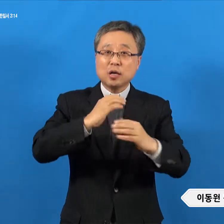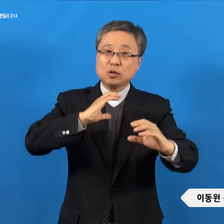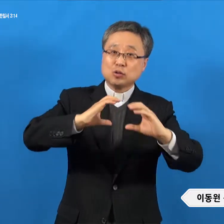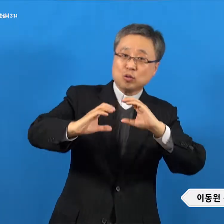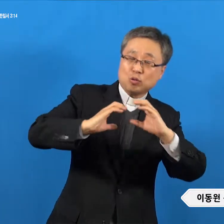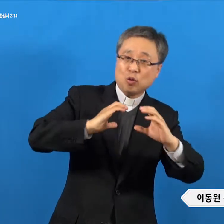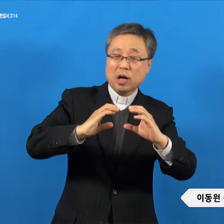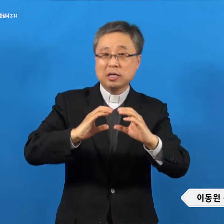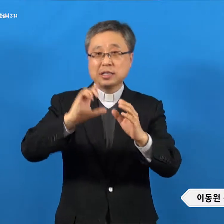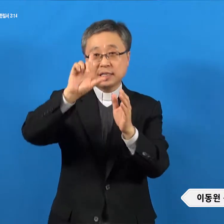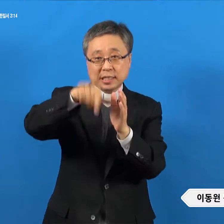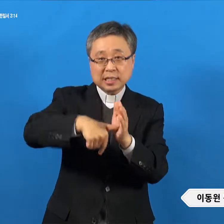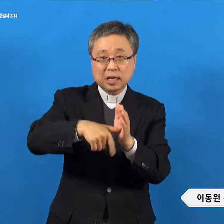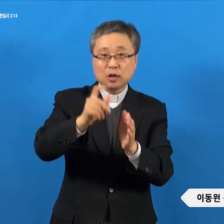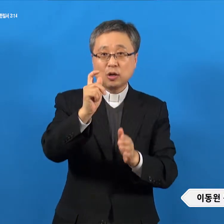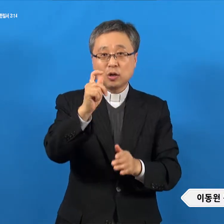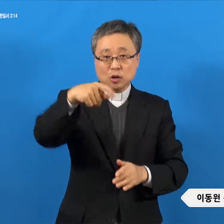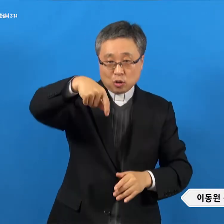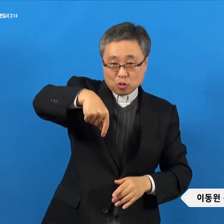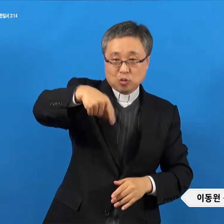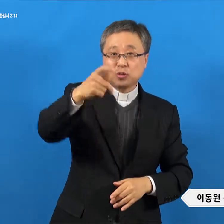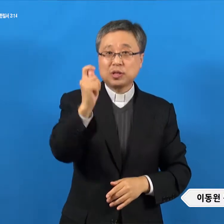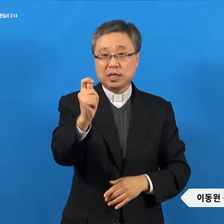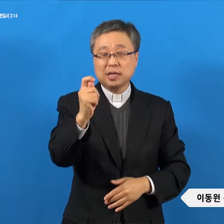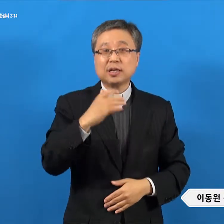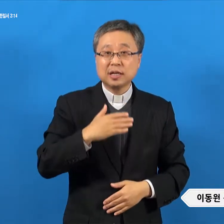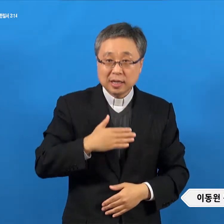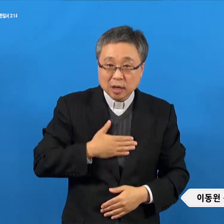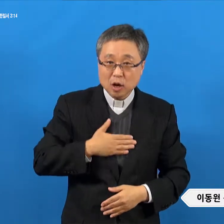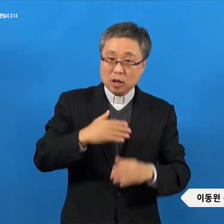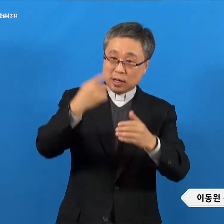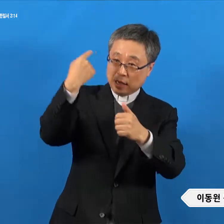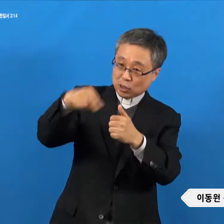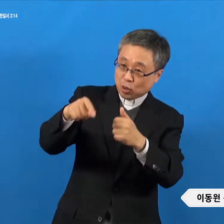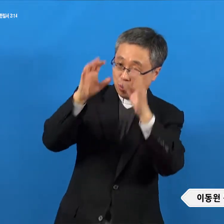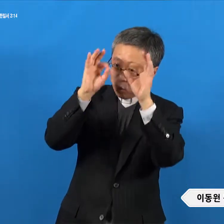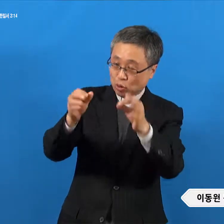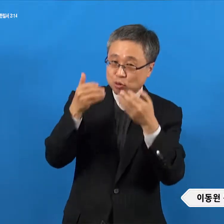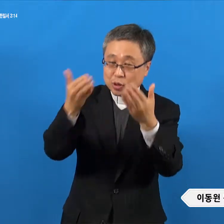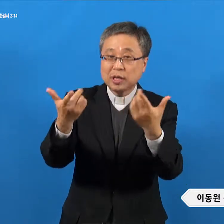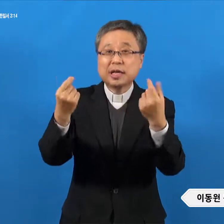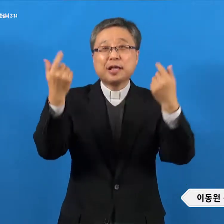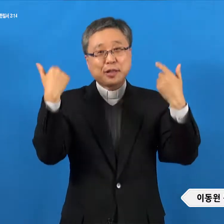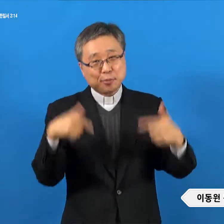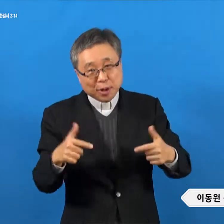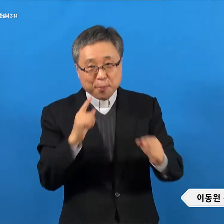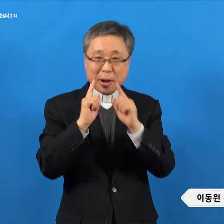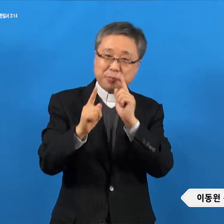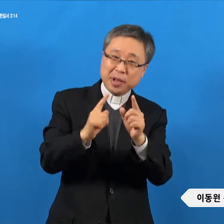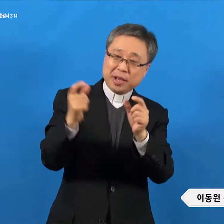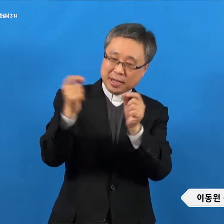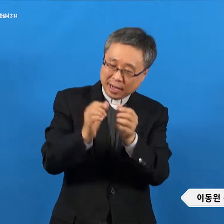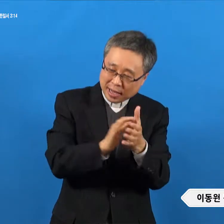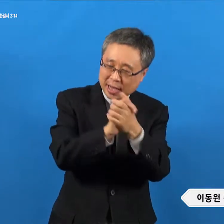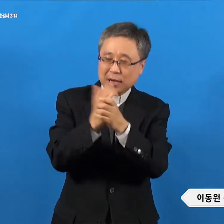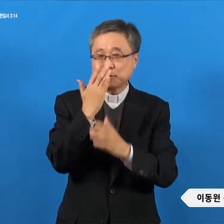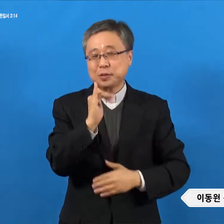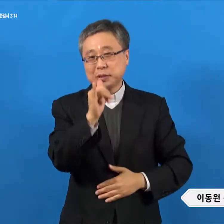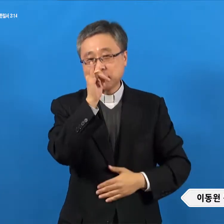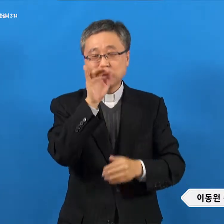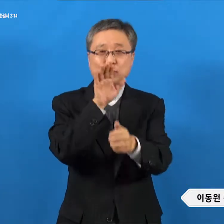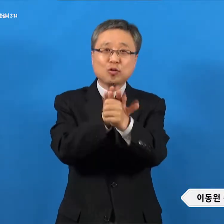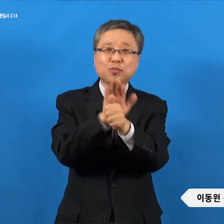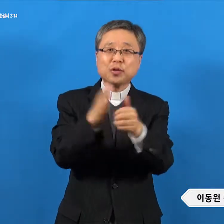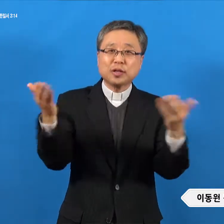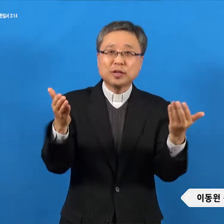그러죠. 큐티를 가르치고 또 큐티를 보여주시고 이렇게 날마다 말씀을 가까이 할 수가 있다. 이 돕는 것이